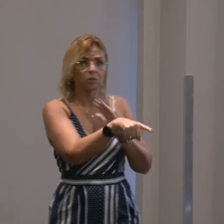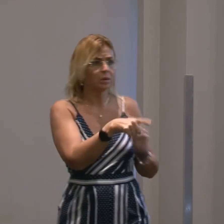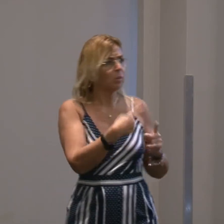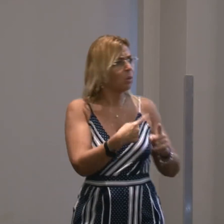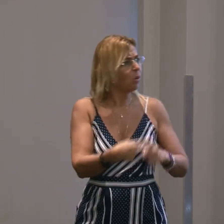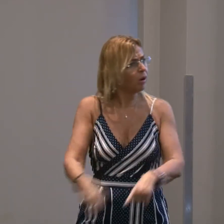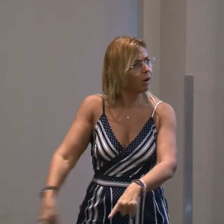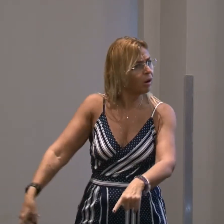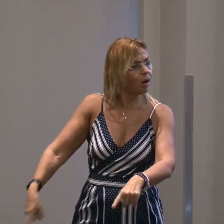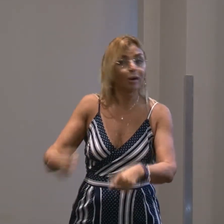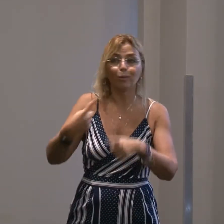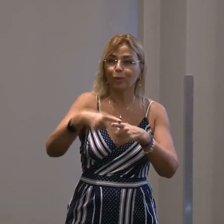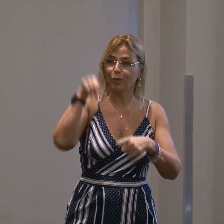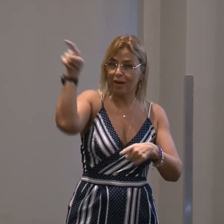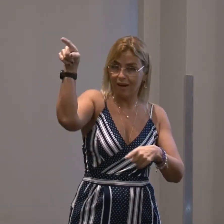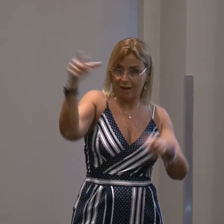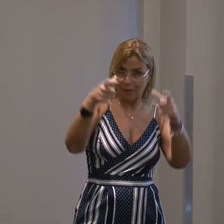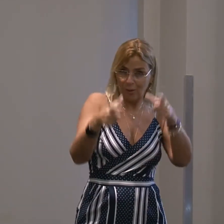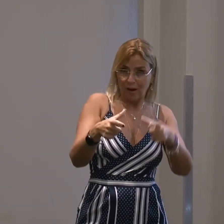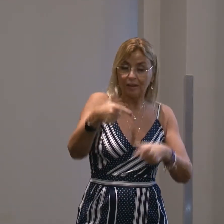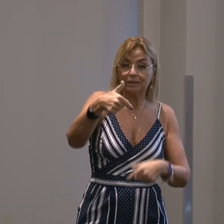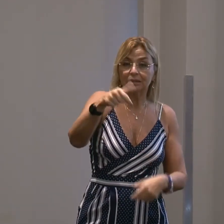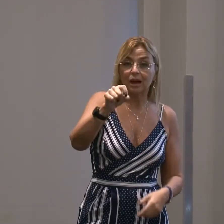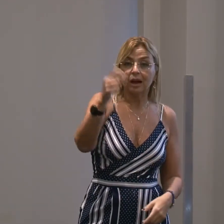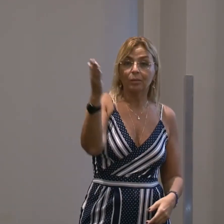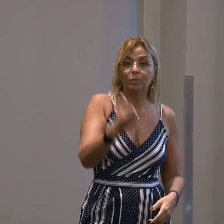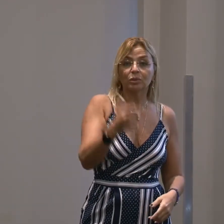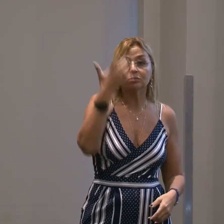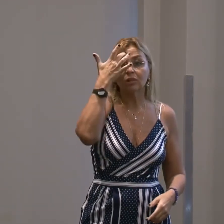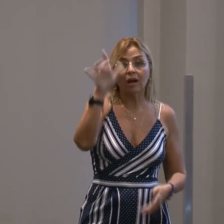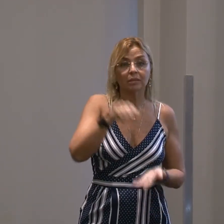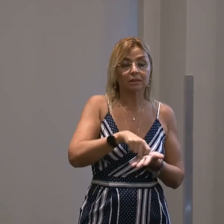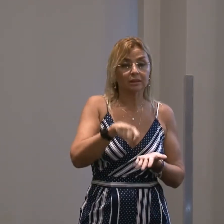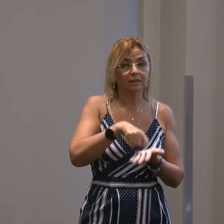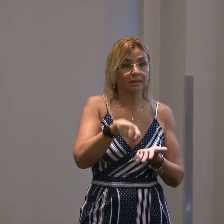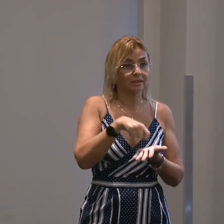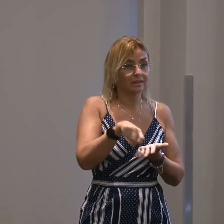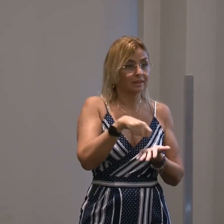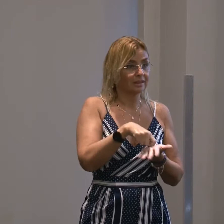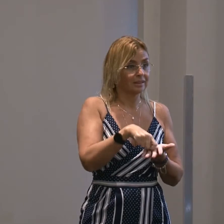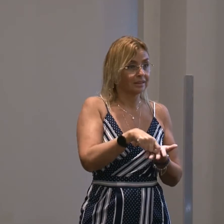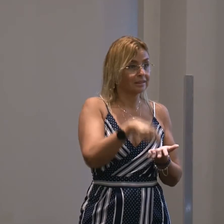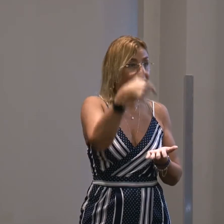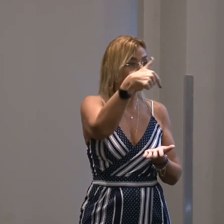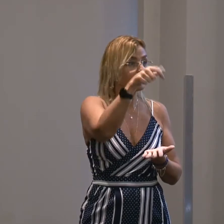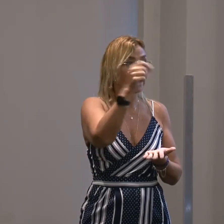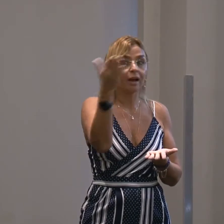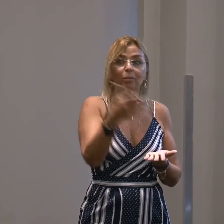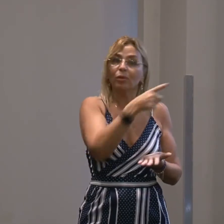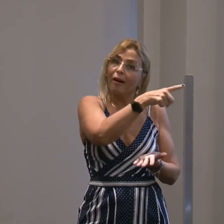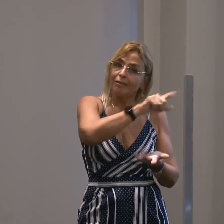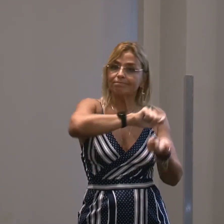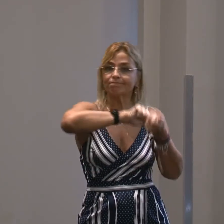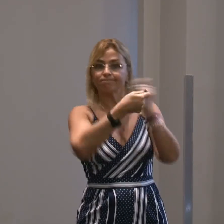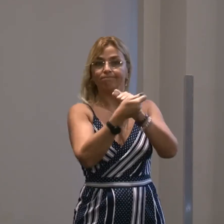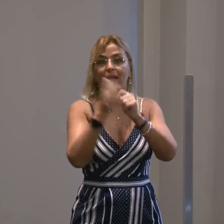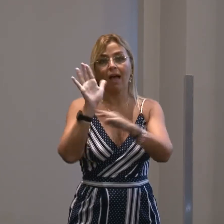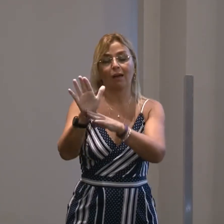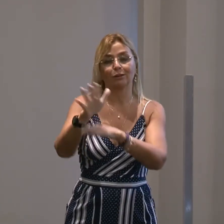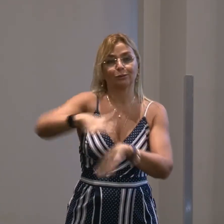favorece, uma coisa simples, mas favorece esse tipo de indicação para as pessoas surdas. Esse tipo de indicação é porque existe um